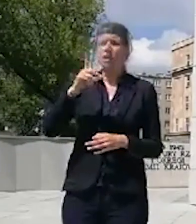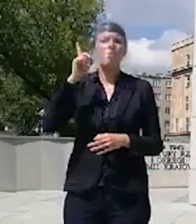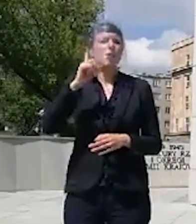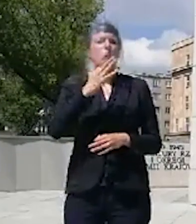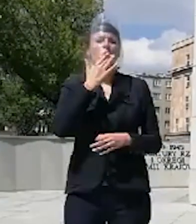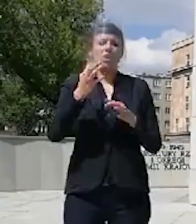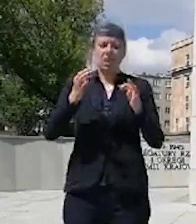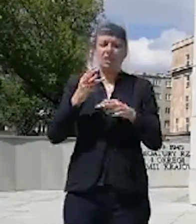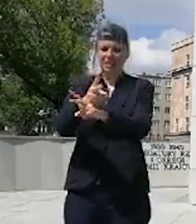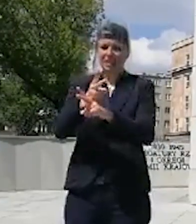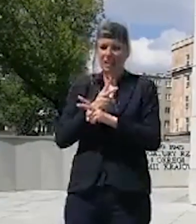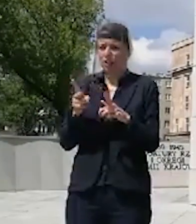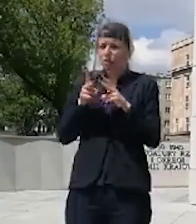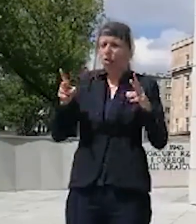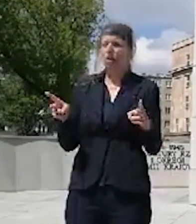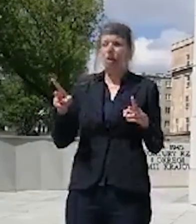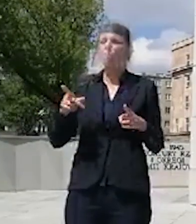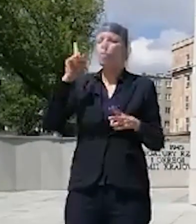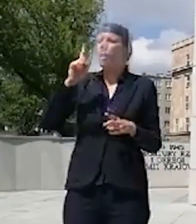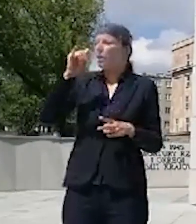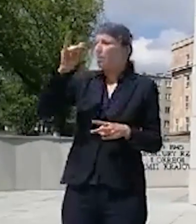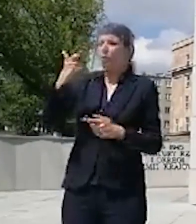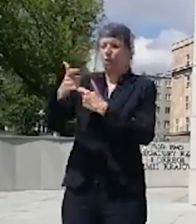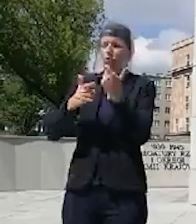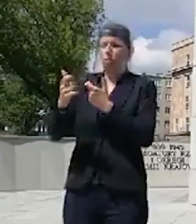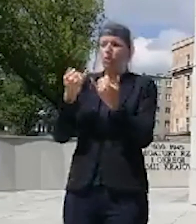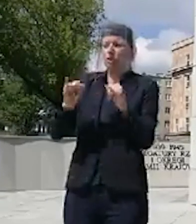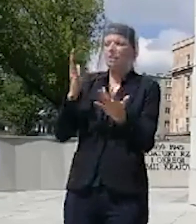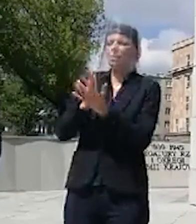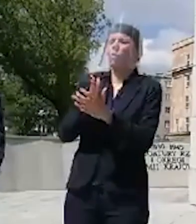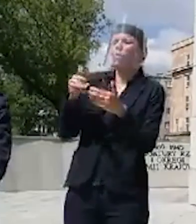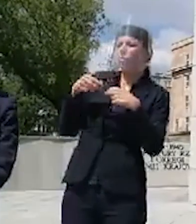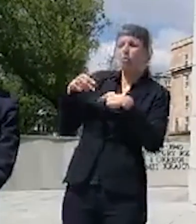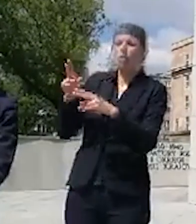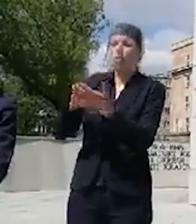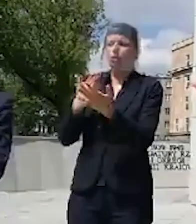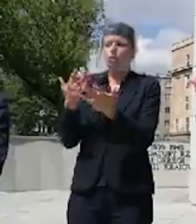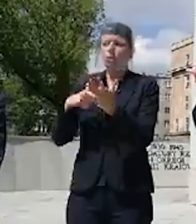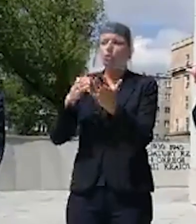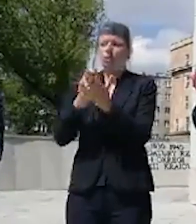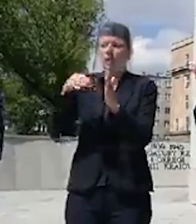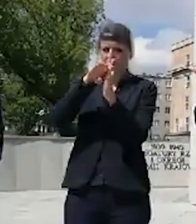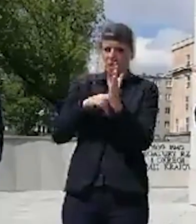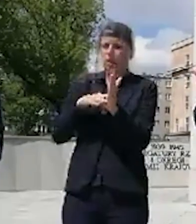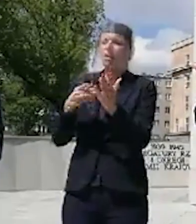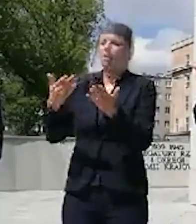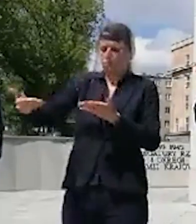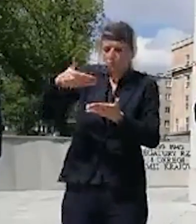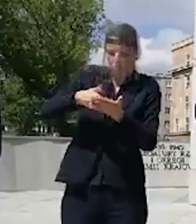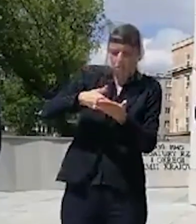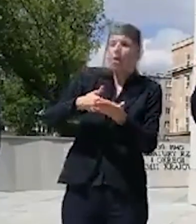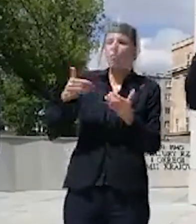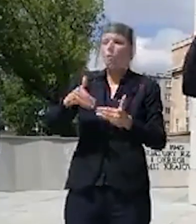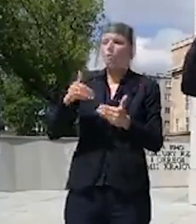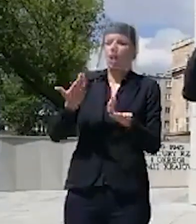za bardzo tych narzędzi takich wykonawczych poza wetem i odsyłaniem do... Kolejne świetne pytanie. Oczywiście zrobiłbym to, co powinien